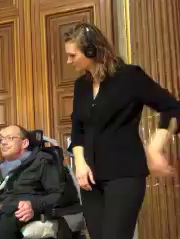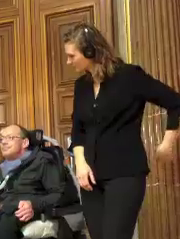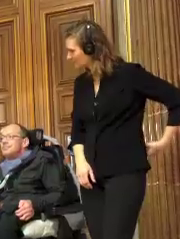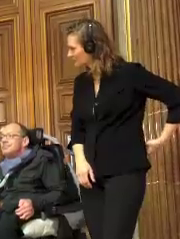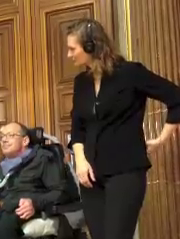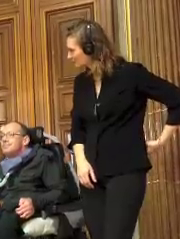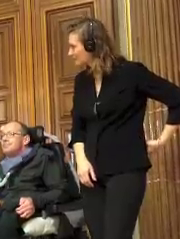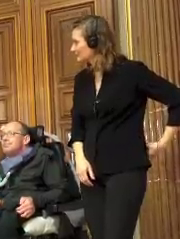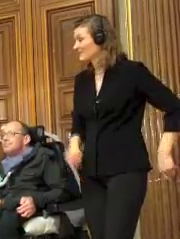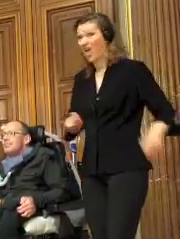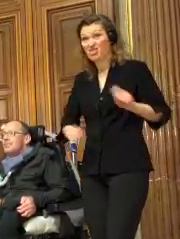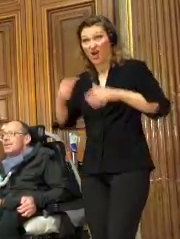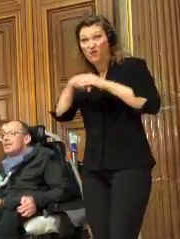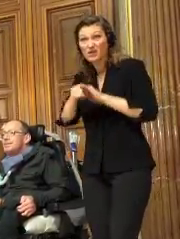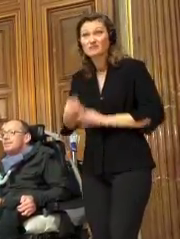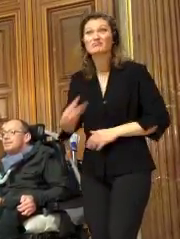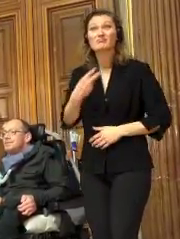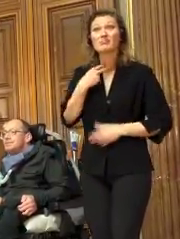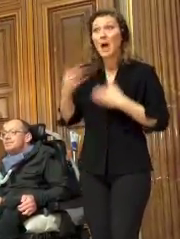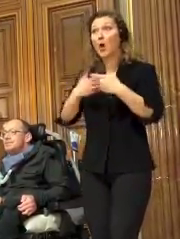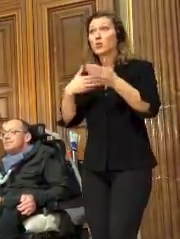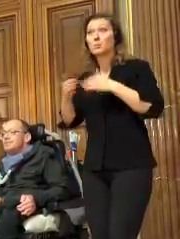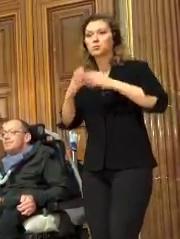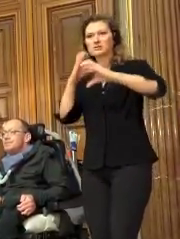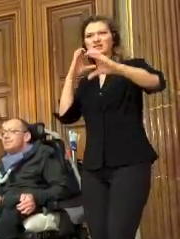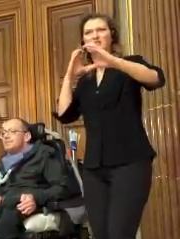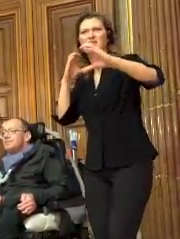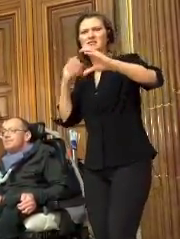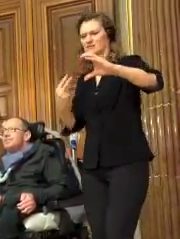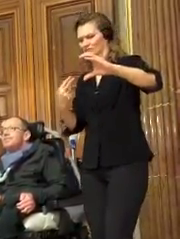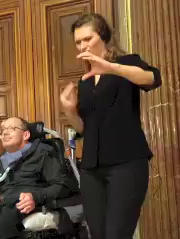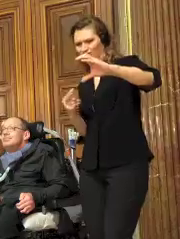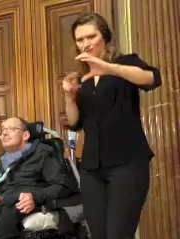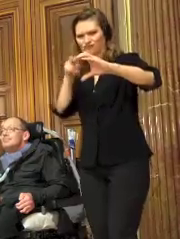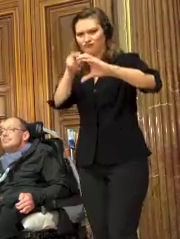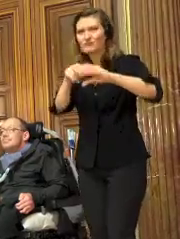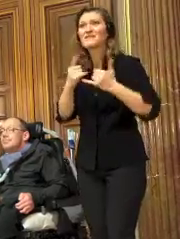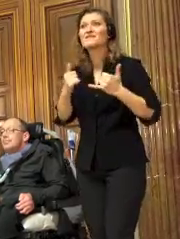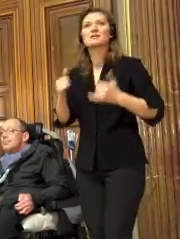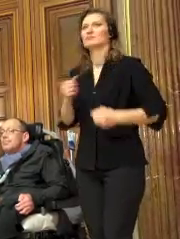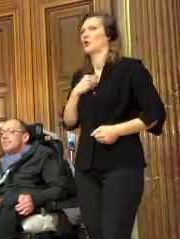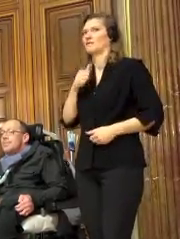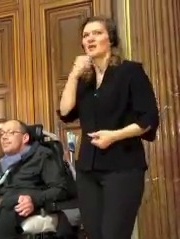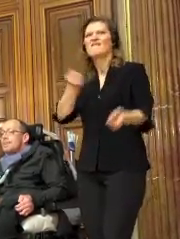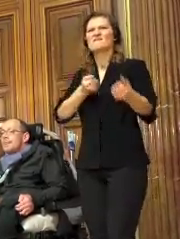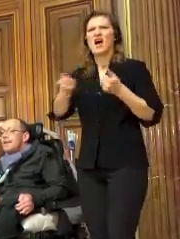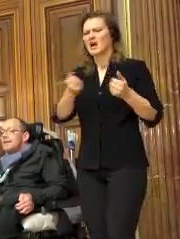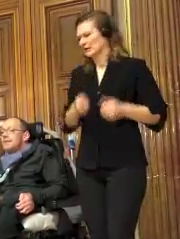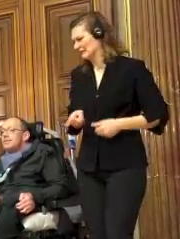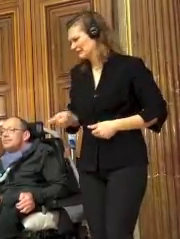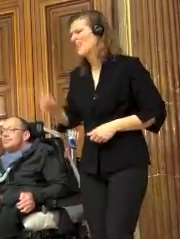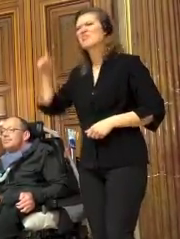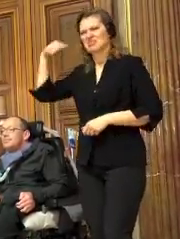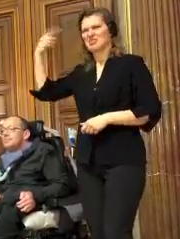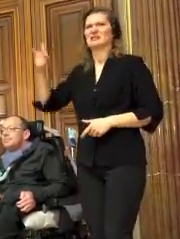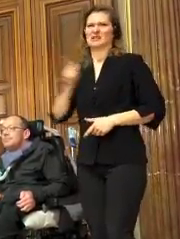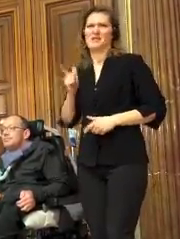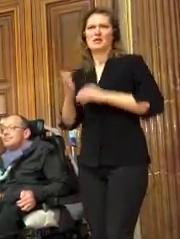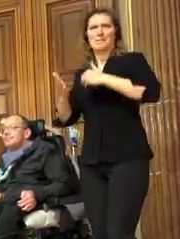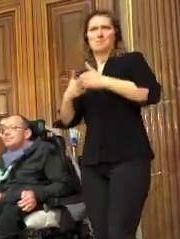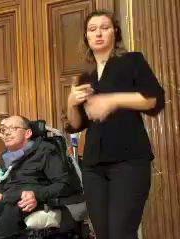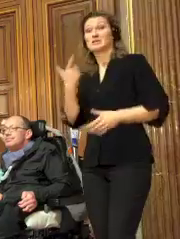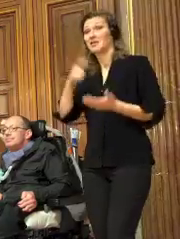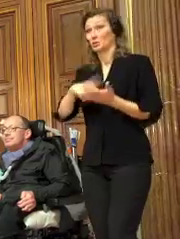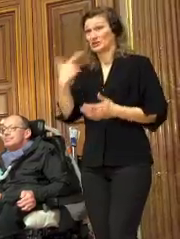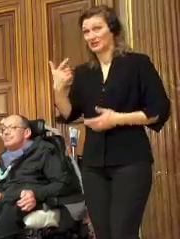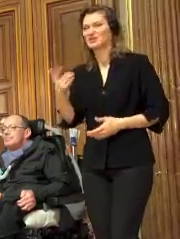Ich, Martin, will einkaufen fahren mit dem Bus. Doch beim Einstieg ist wirklich Schluss. Der Fahrer sagt, Sie müssen auf den nächsten warten. Im Jahr